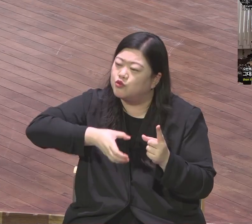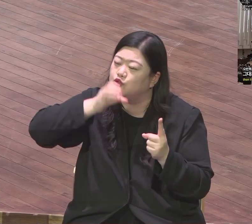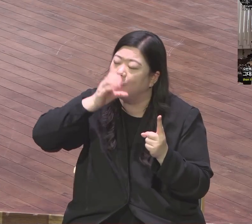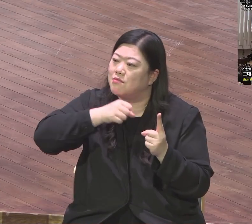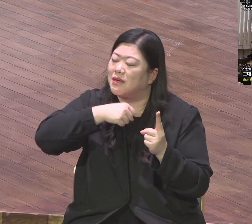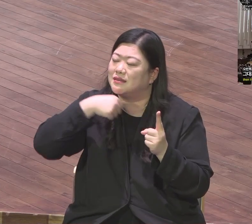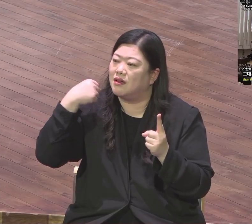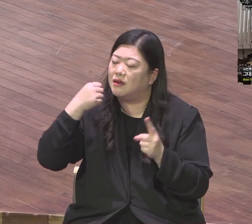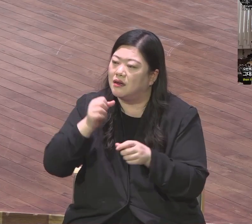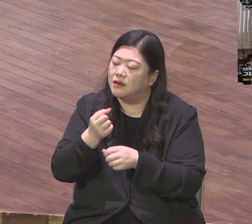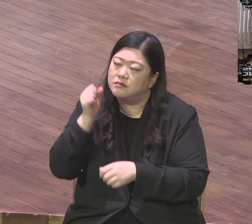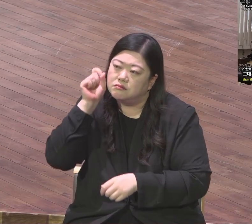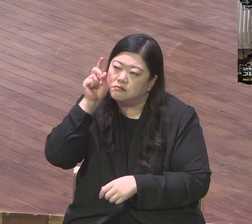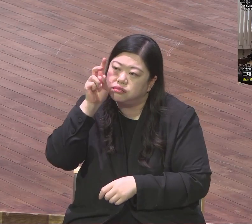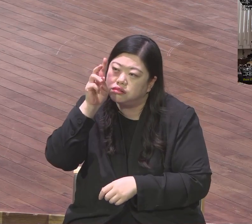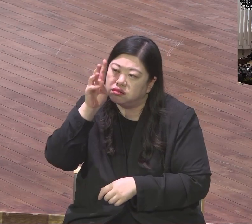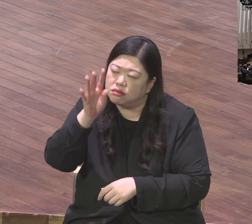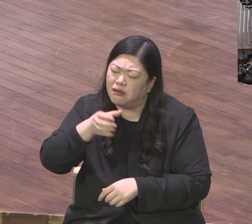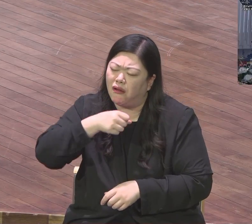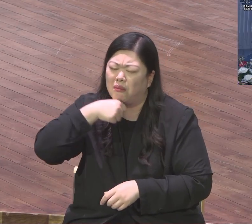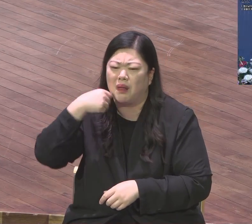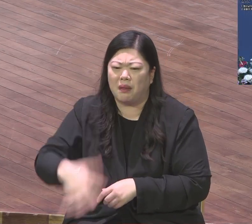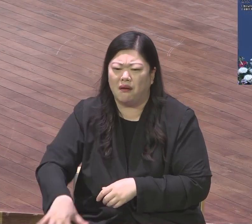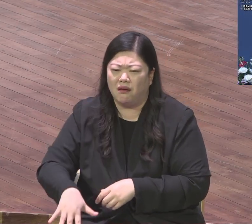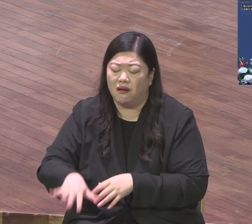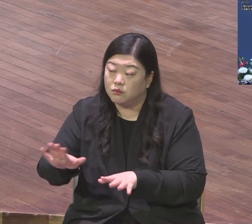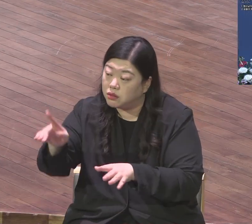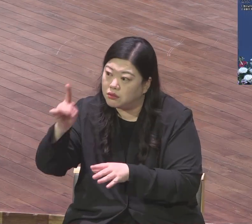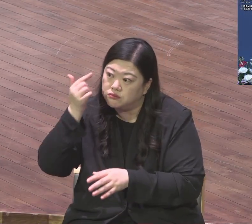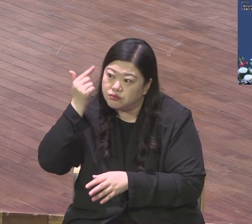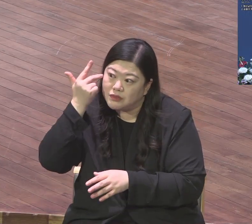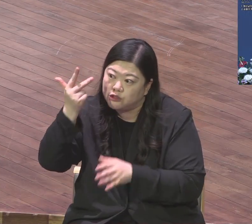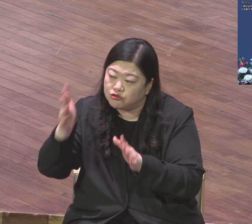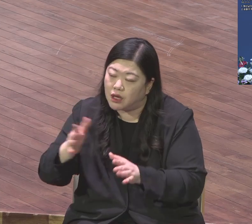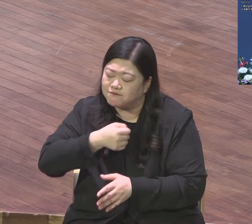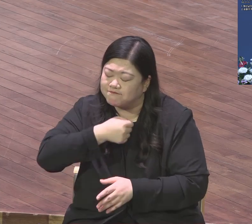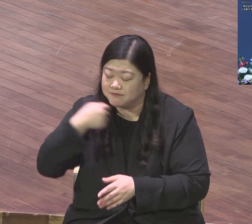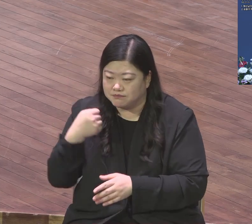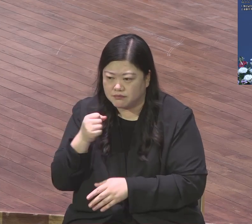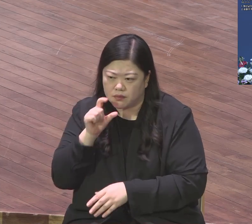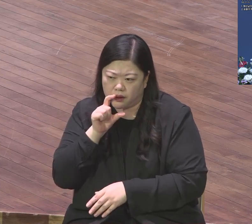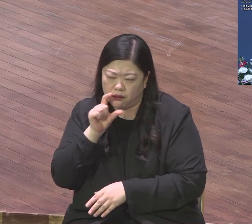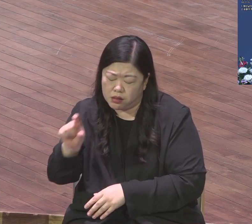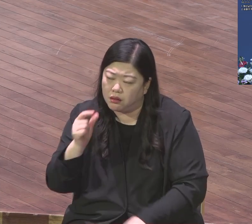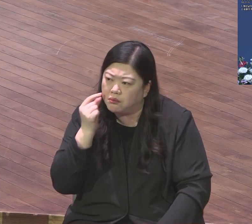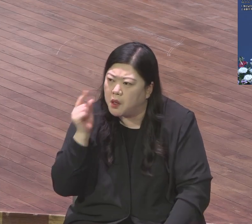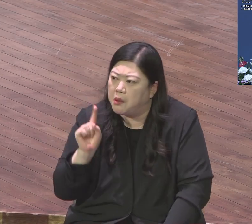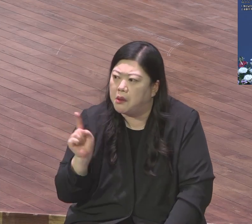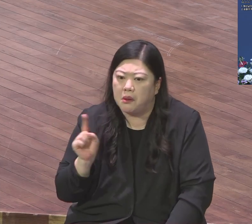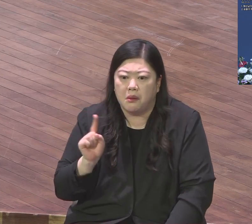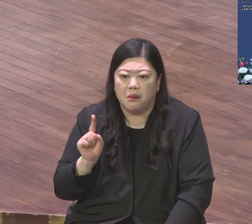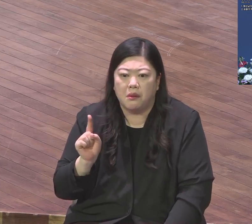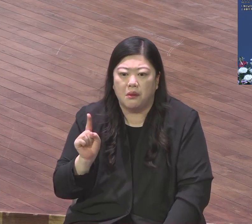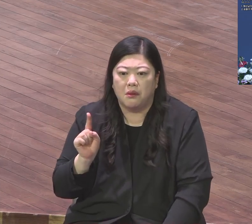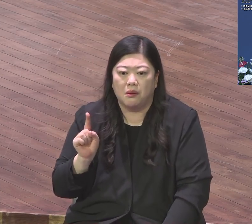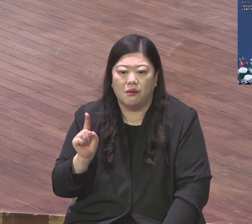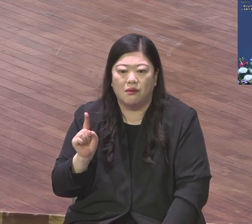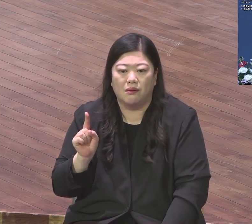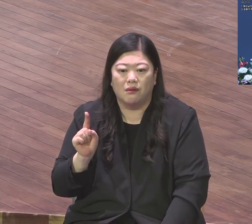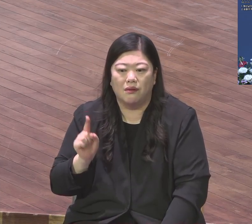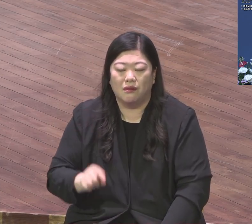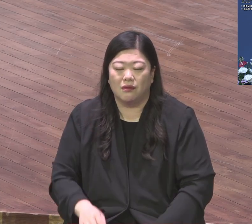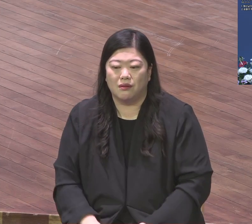두었도다 하니라. 자, 하인들은 돌 항아리에 물을 떠서 갖다